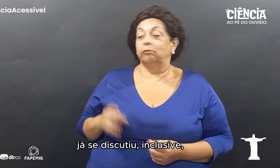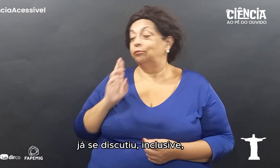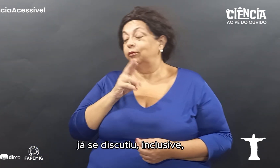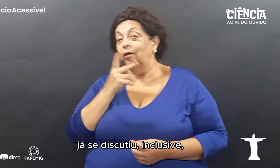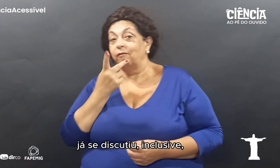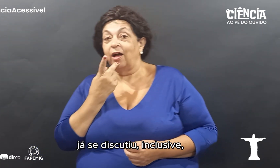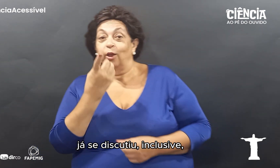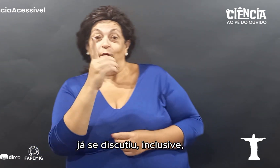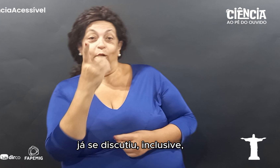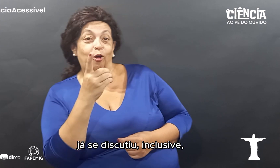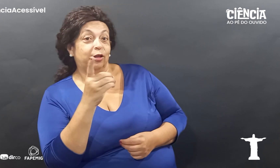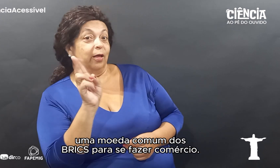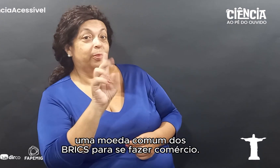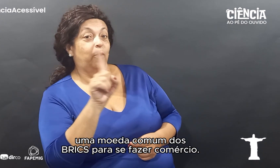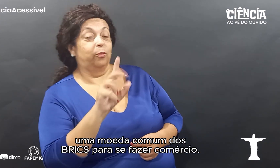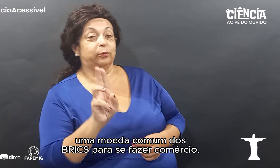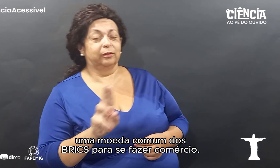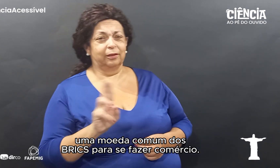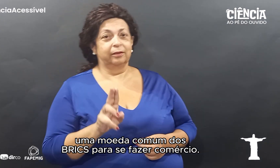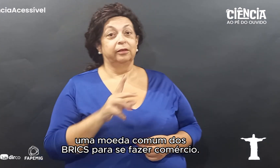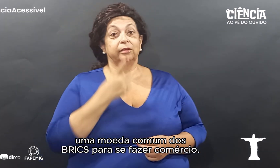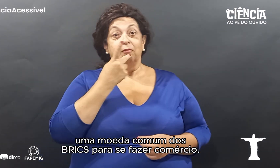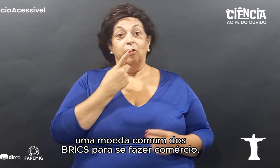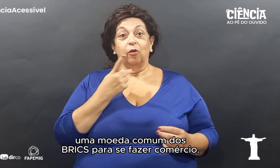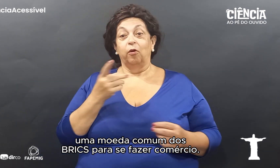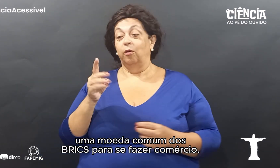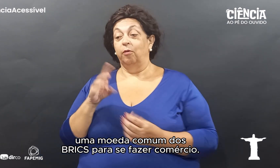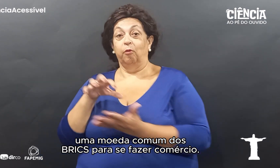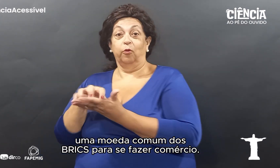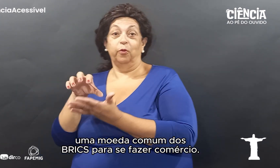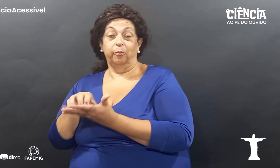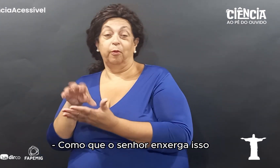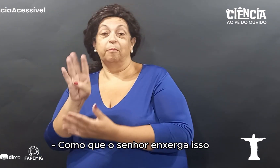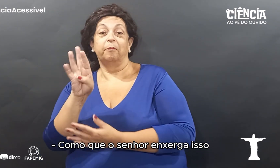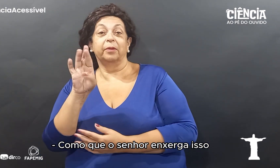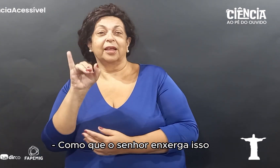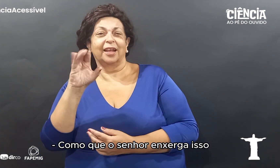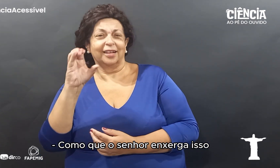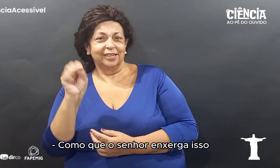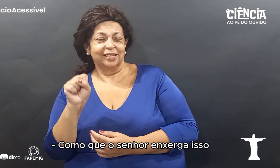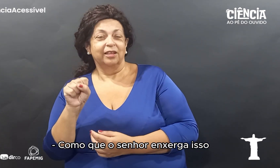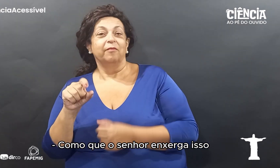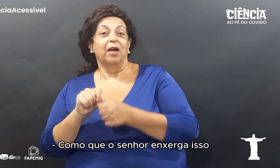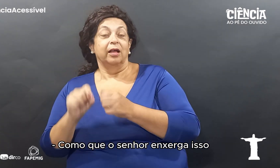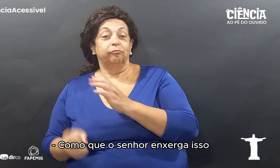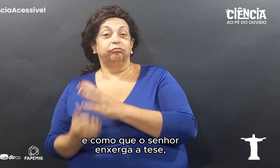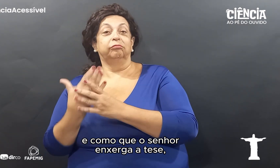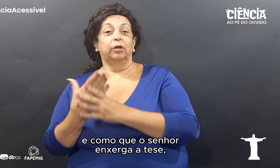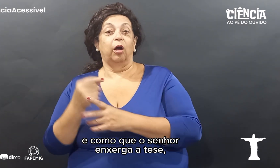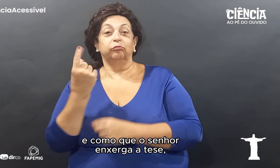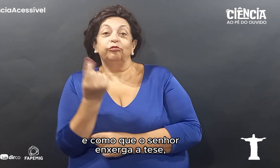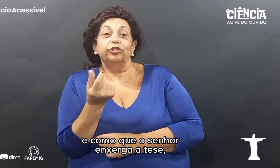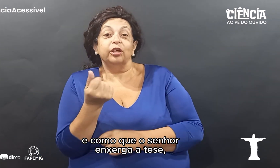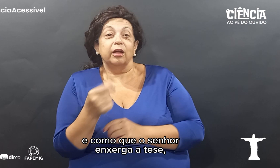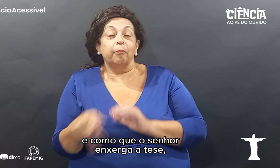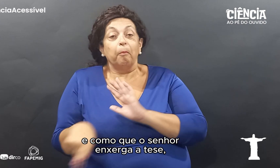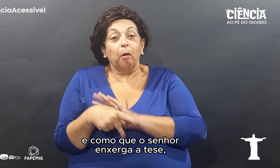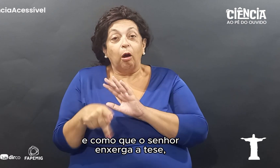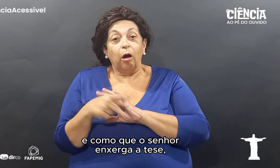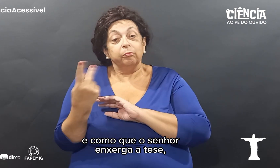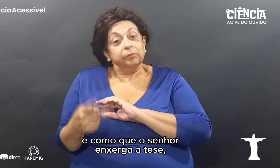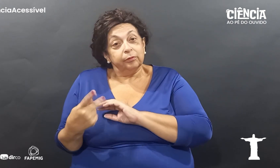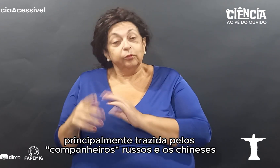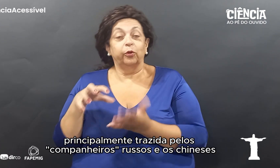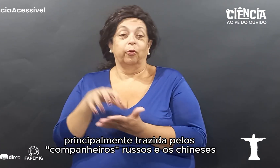Já se discutiu, inclusive, uma moeda comum dos BRICS para se fazer comércio. Como que o senhor enxerga isso? E como que o senhor enxerga